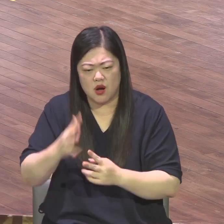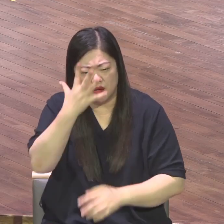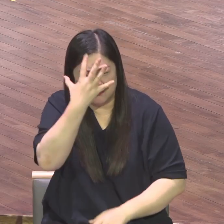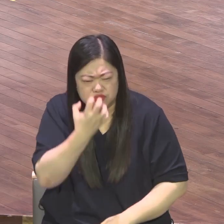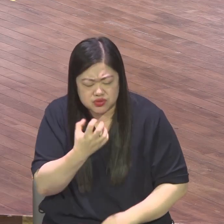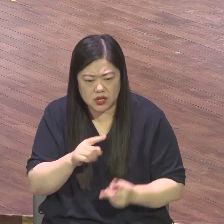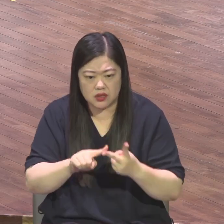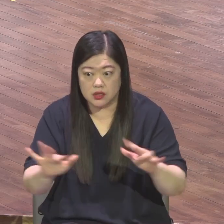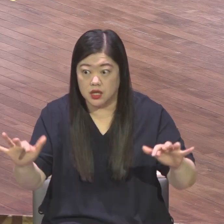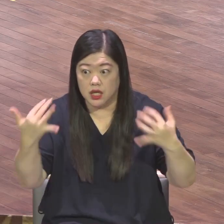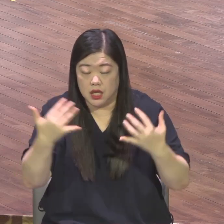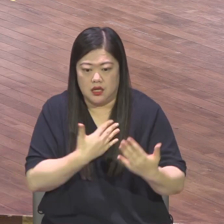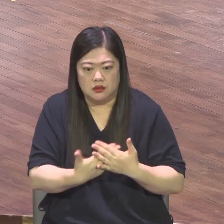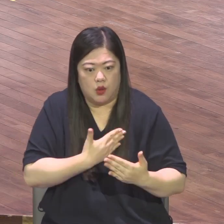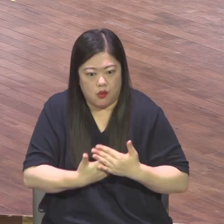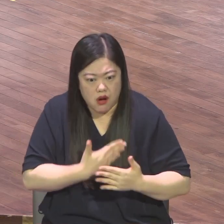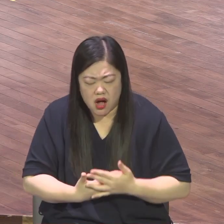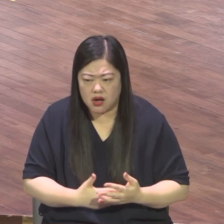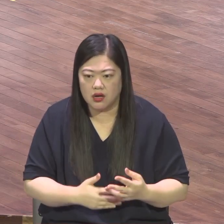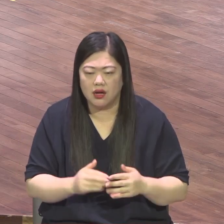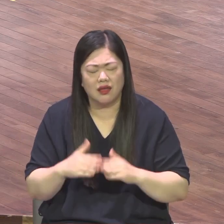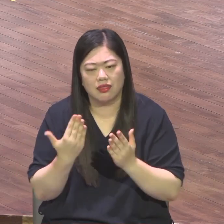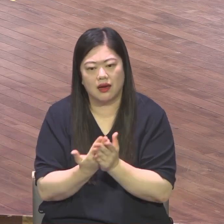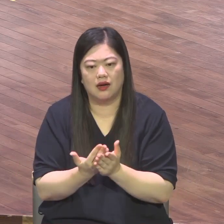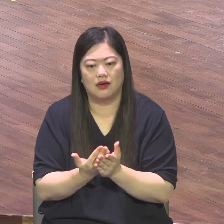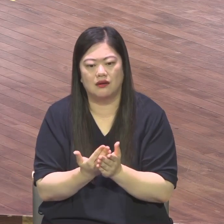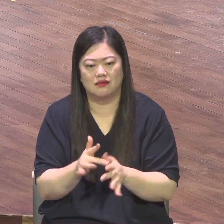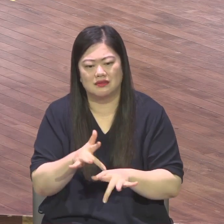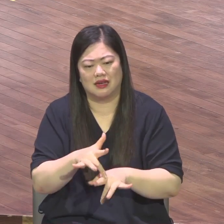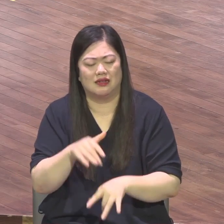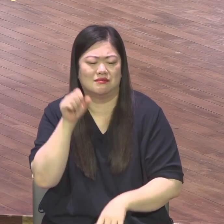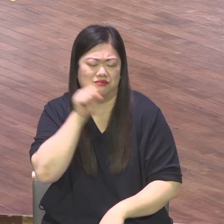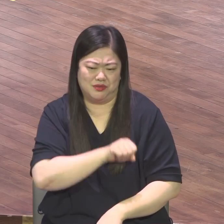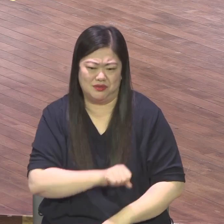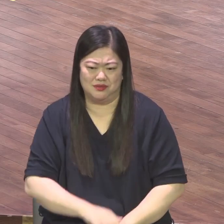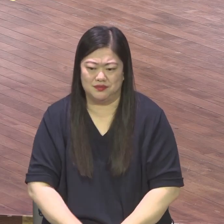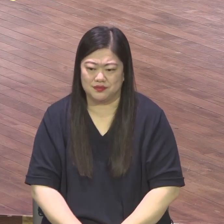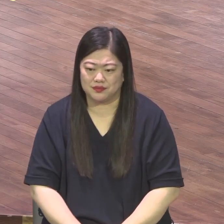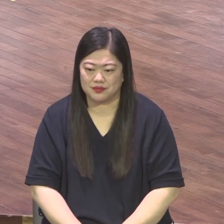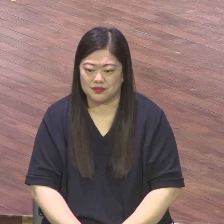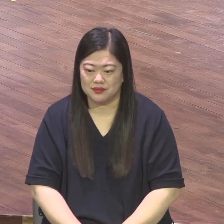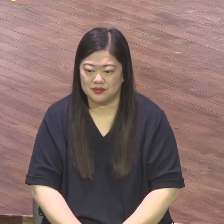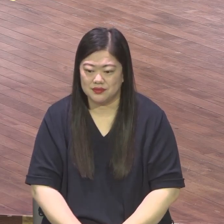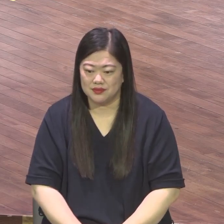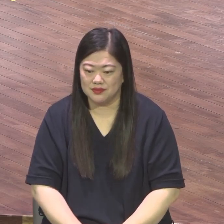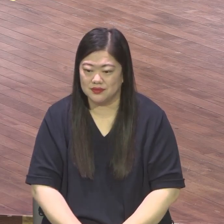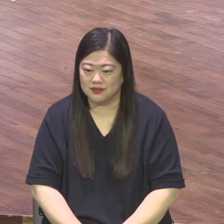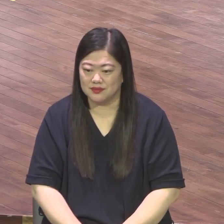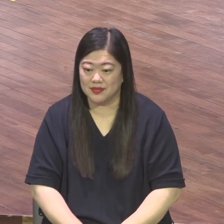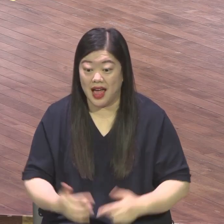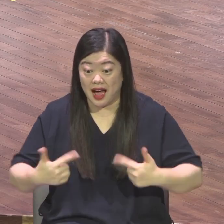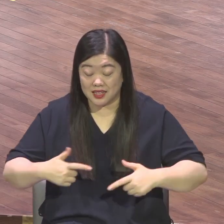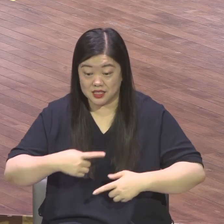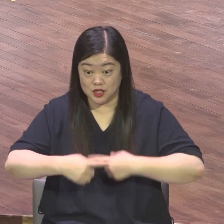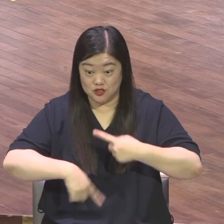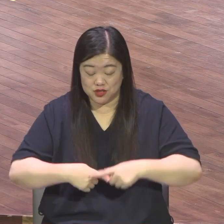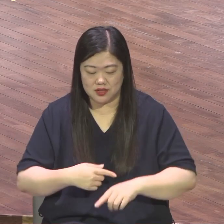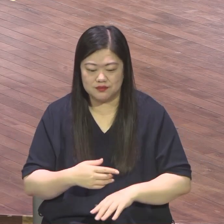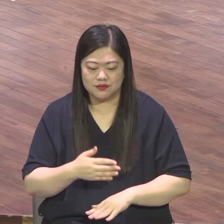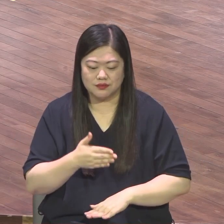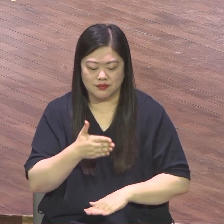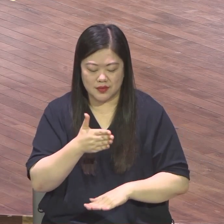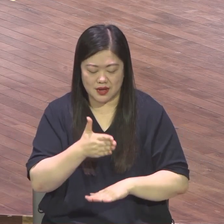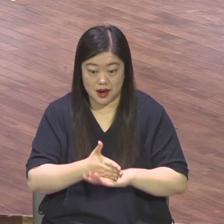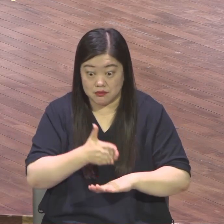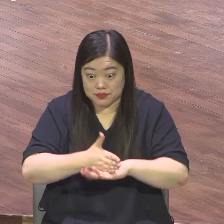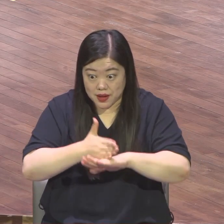공황증, 이 사단이 다 뿌려놓은 병이에요. 어? 그러니까 여러분 그걸요 감사하면요 심지어